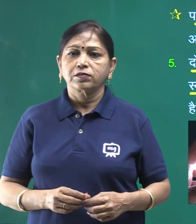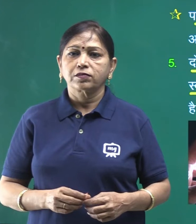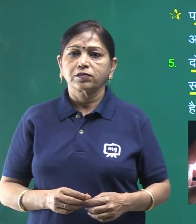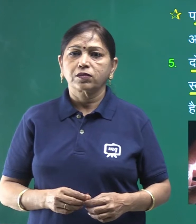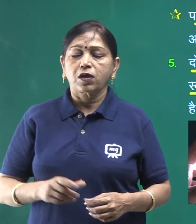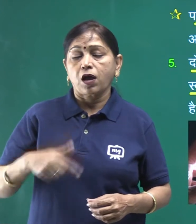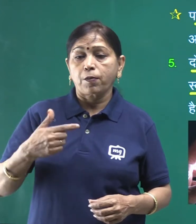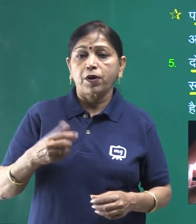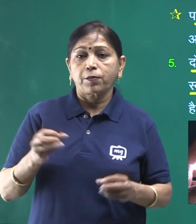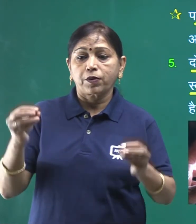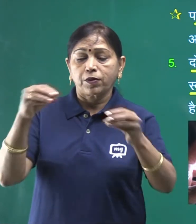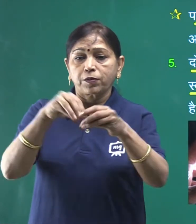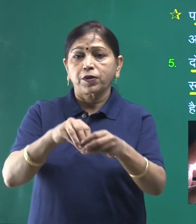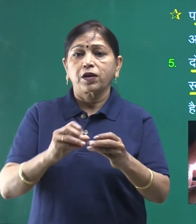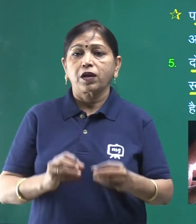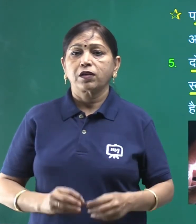स्वतः मिलना